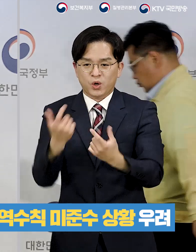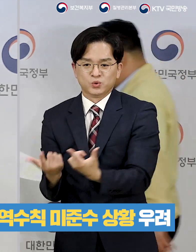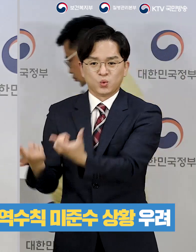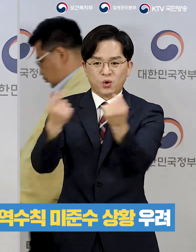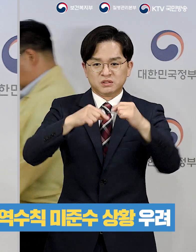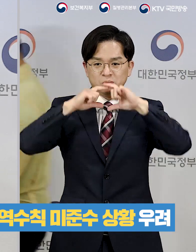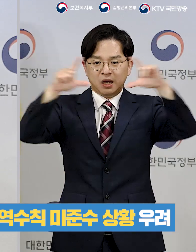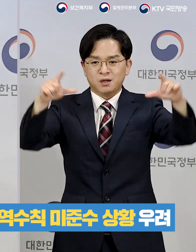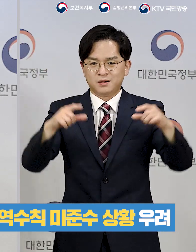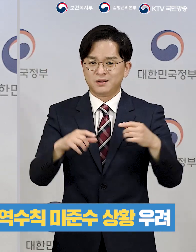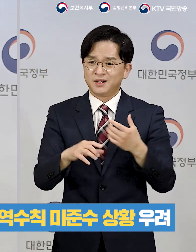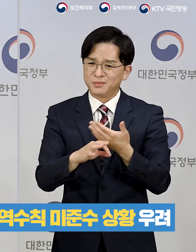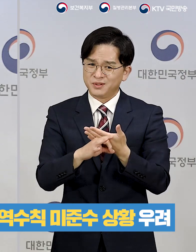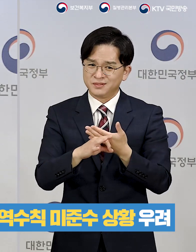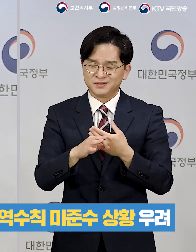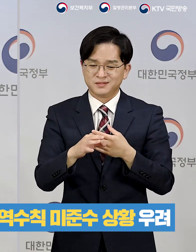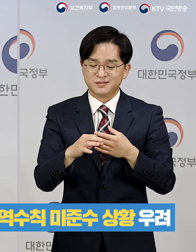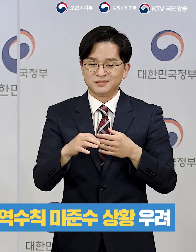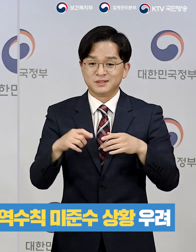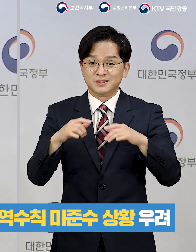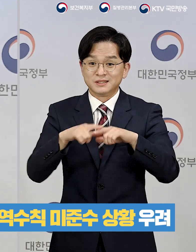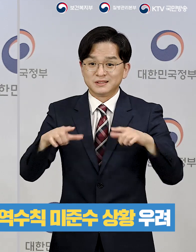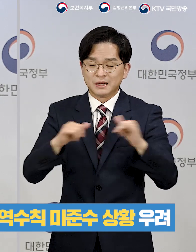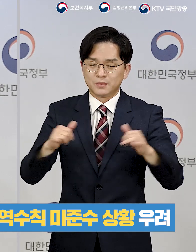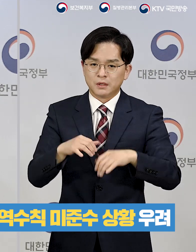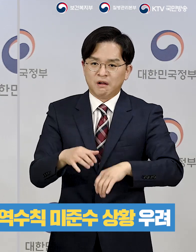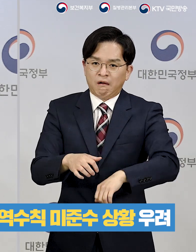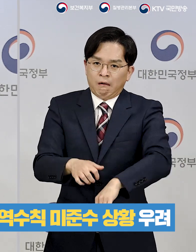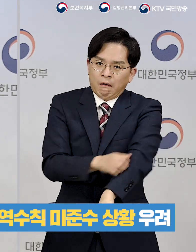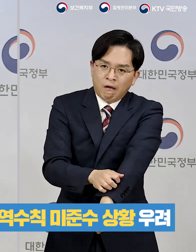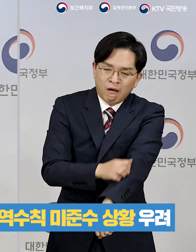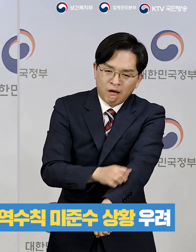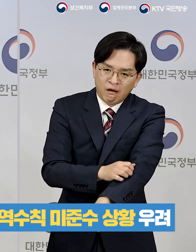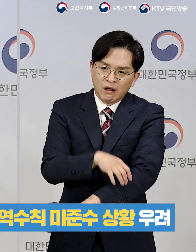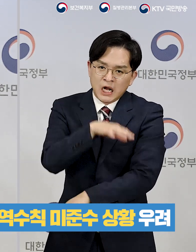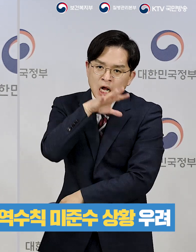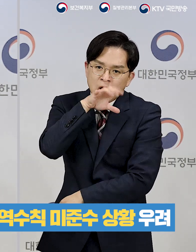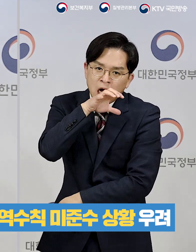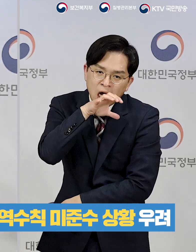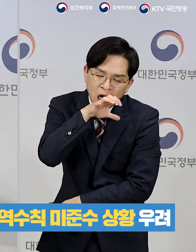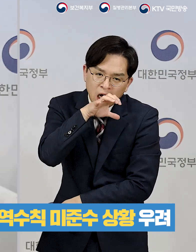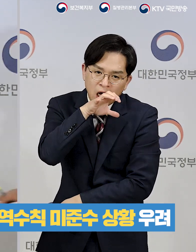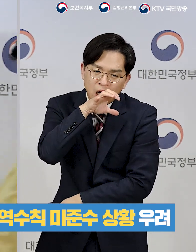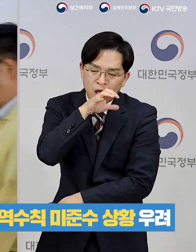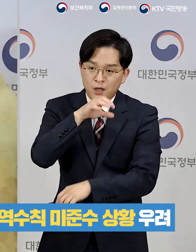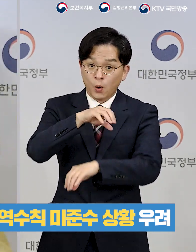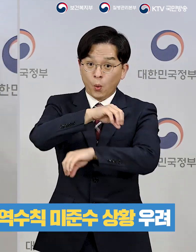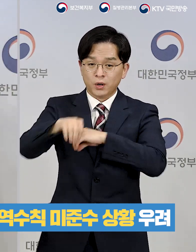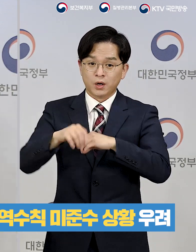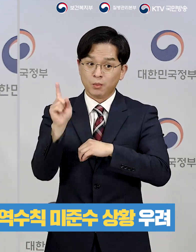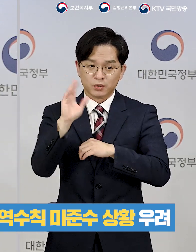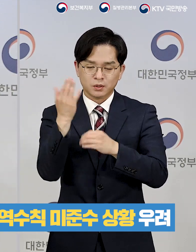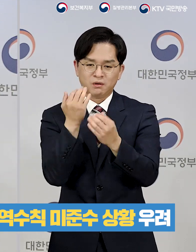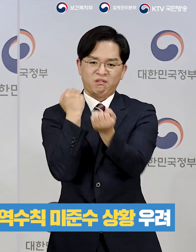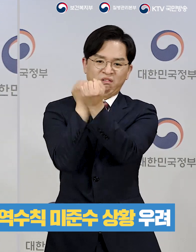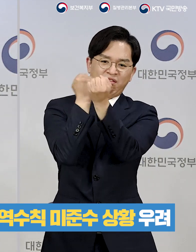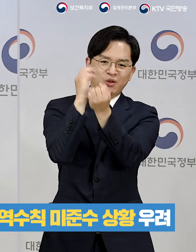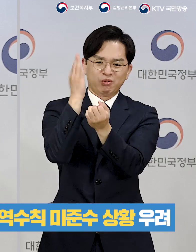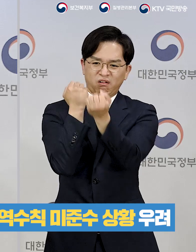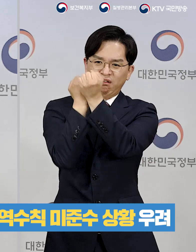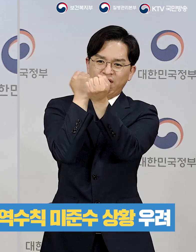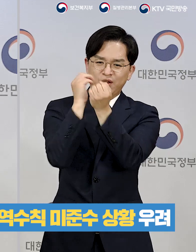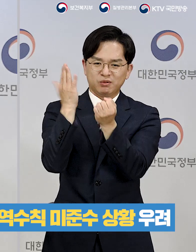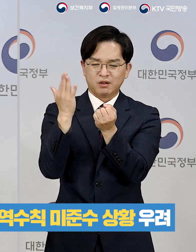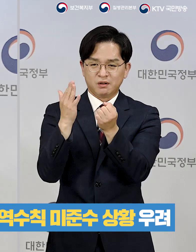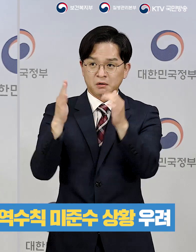도외시하는 전국 일률적인 방역 조치는 오히려 그 해당 주민들의 긴장도를 낮추고 정부가